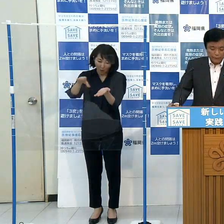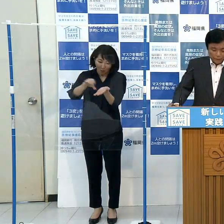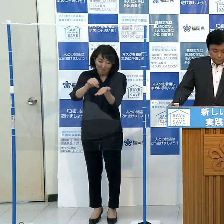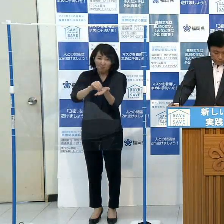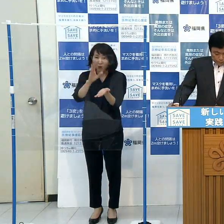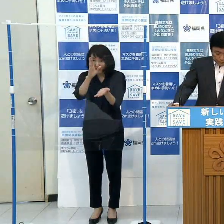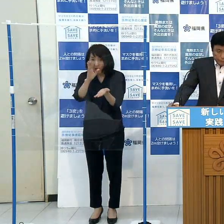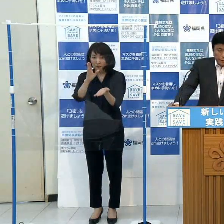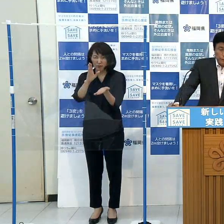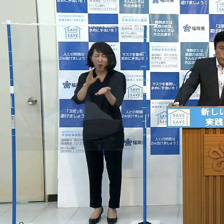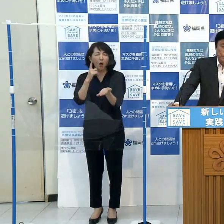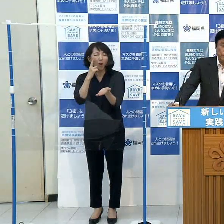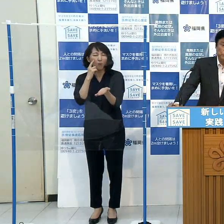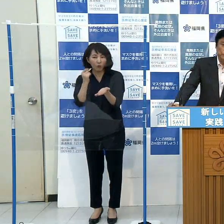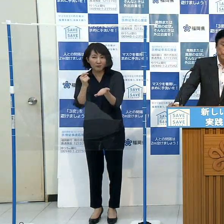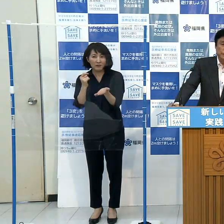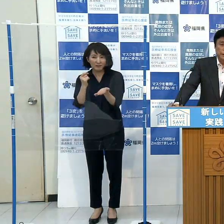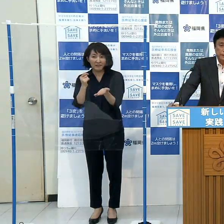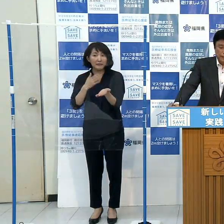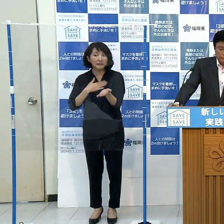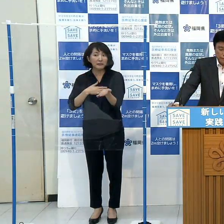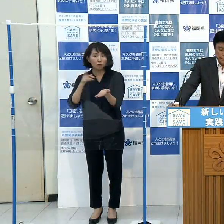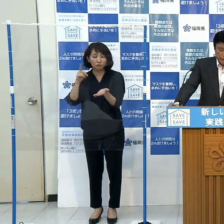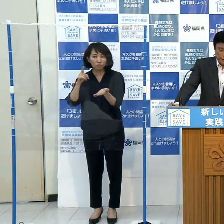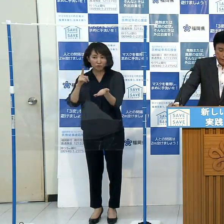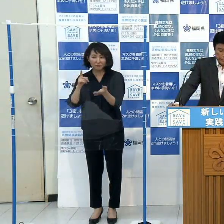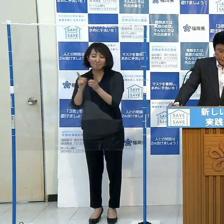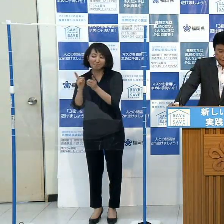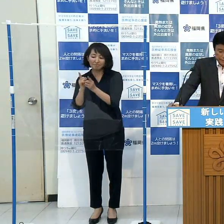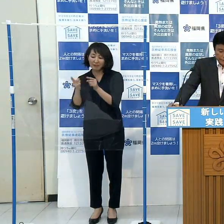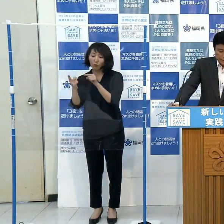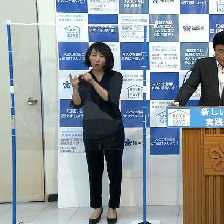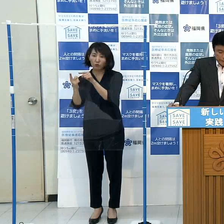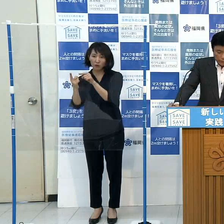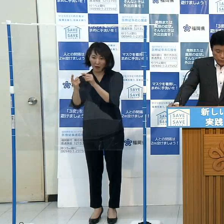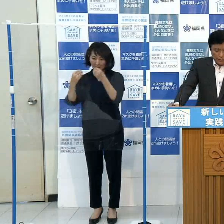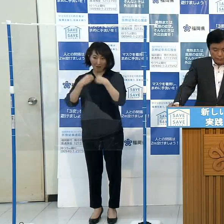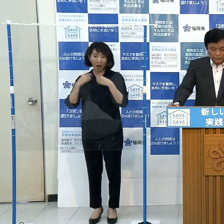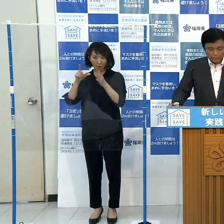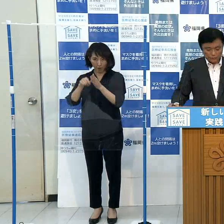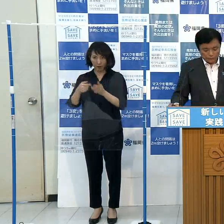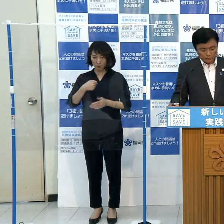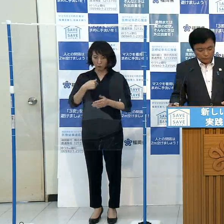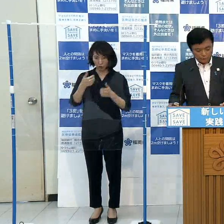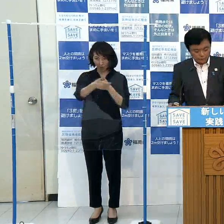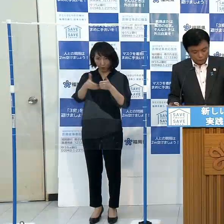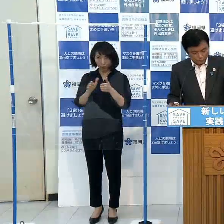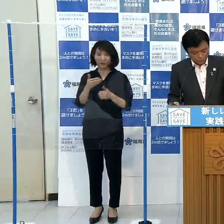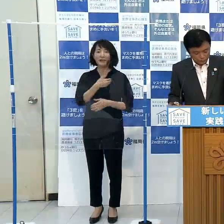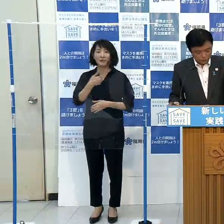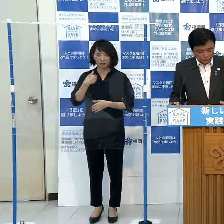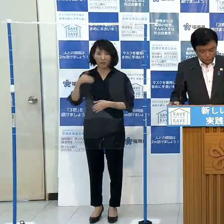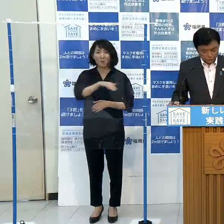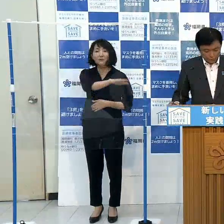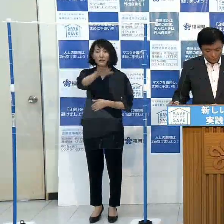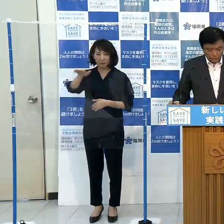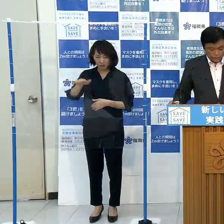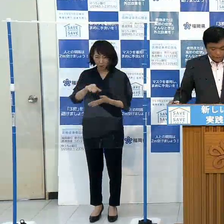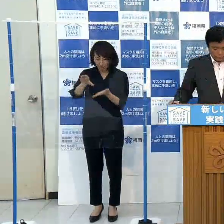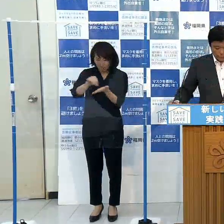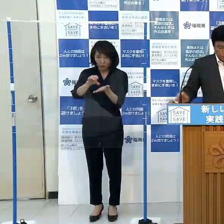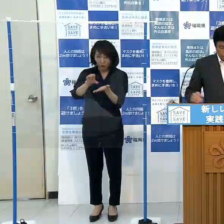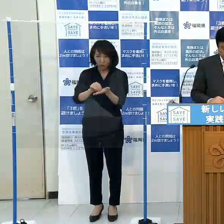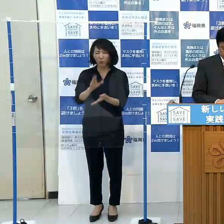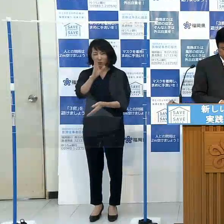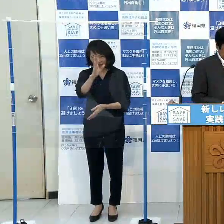に身を守ることになるわけであります。どうか皆様方の利用をよろしくお願いを